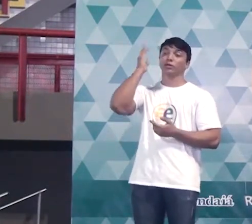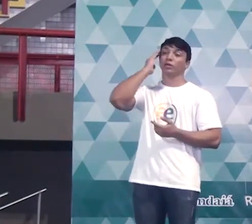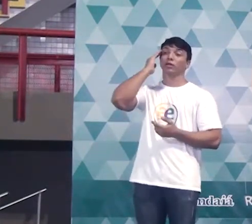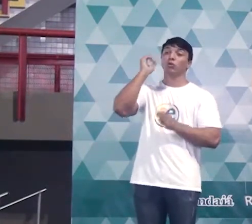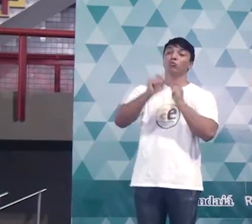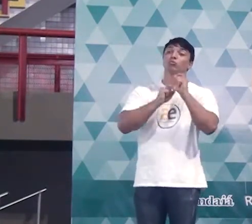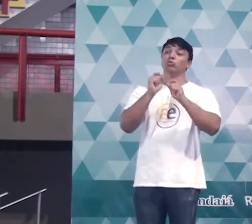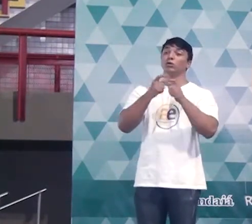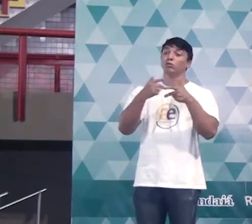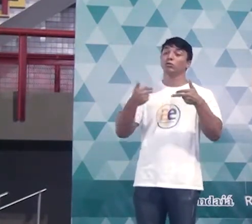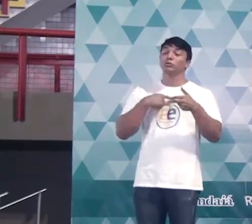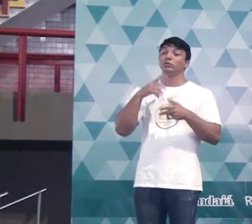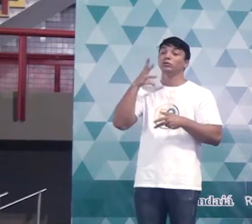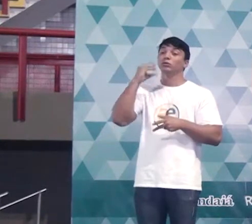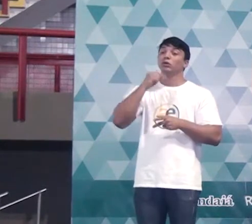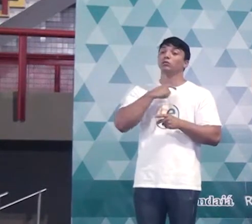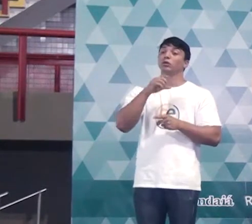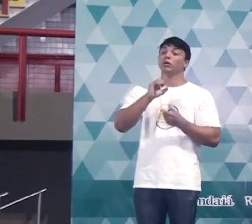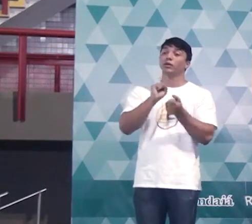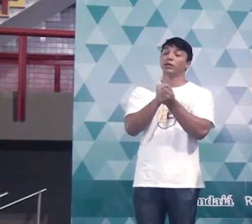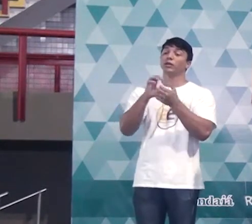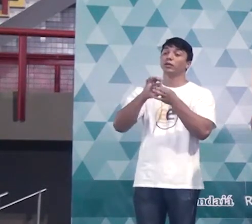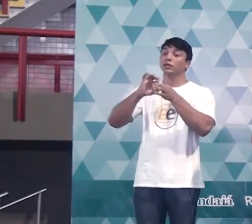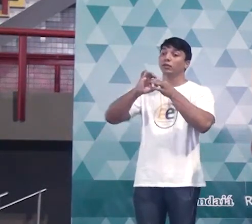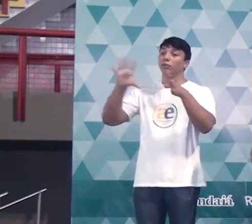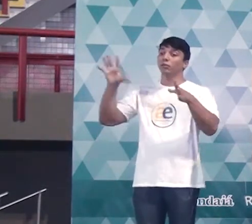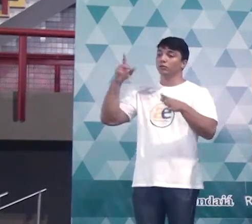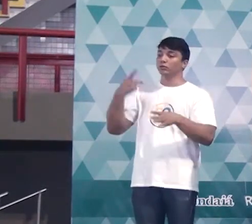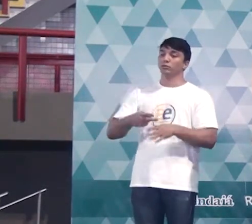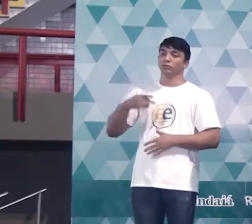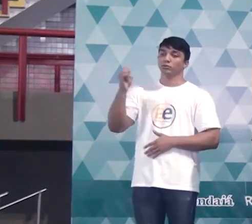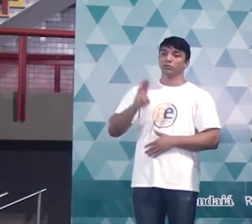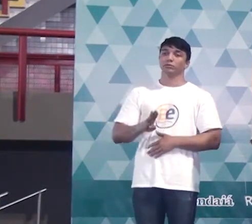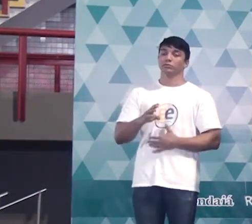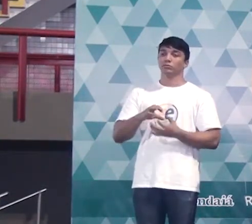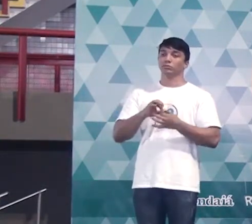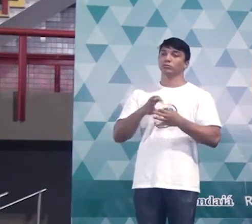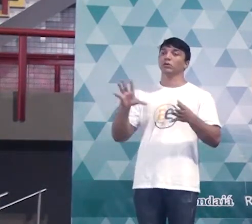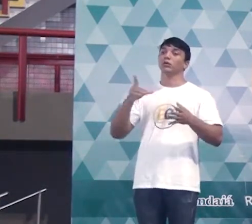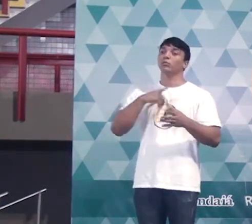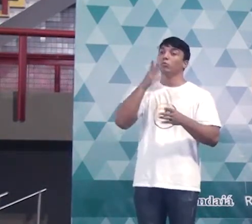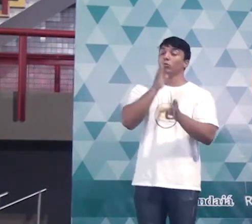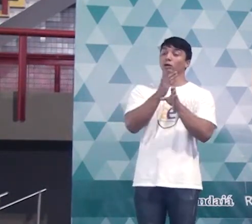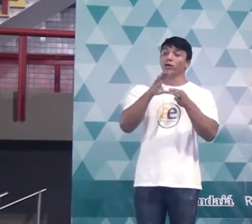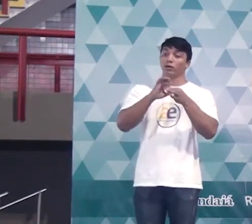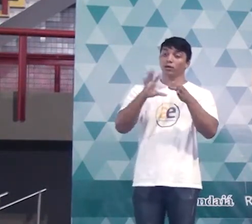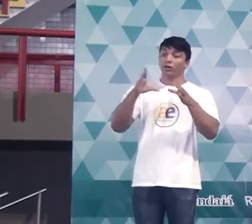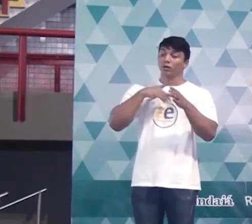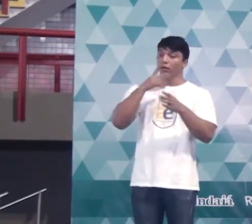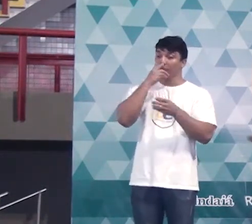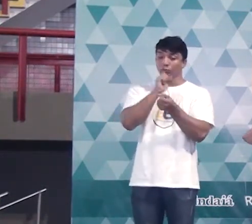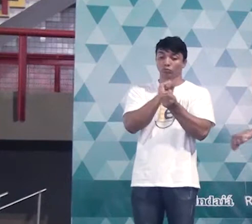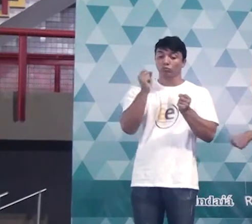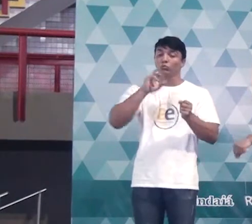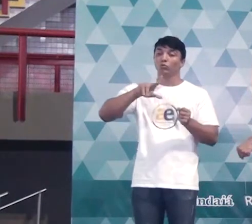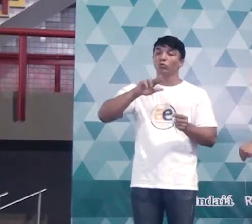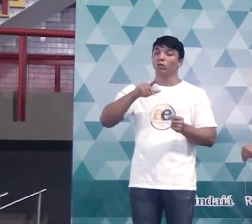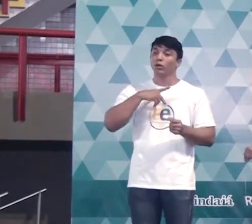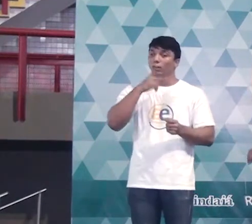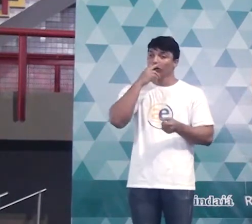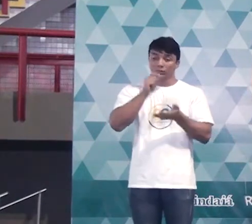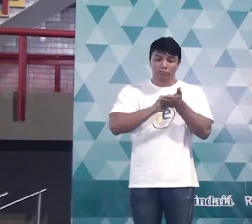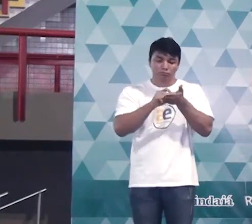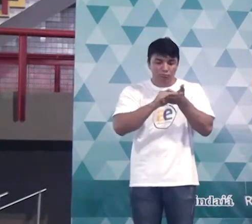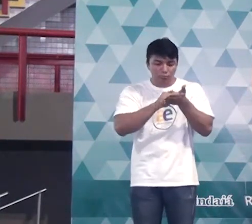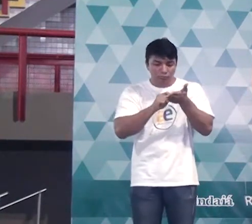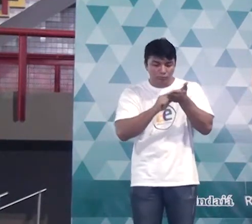entender que coisa linda quando ele fala de independência do Brasil. Porque independência, chapa, não é